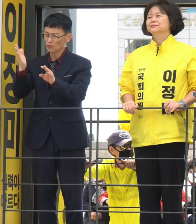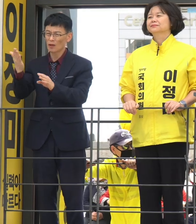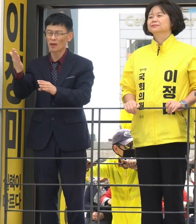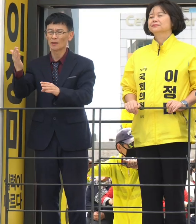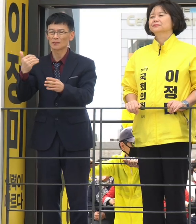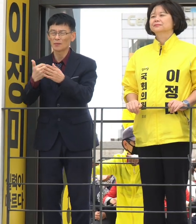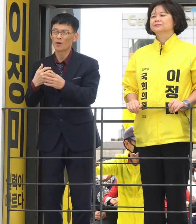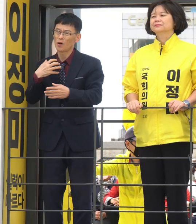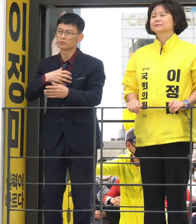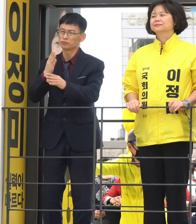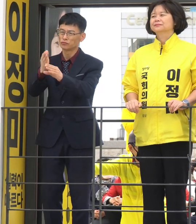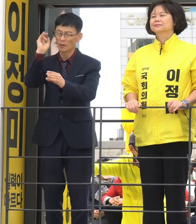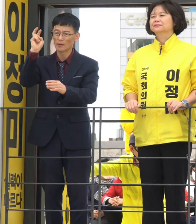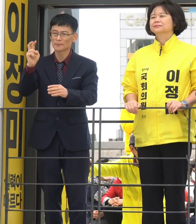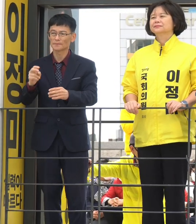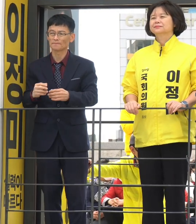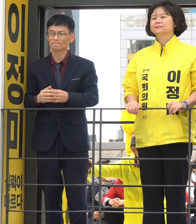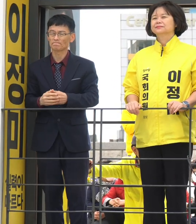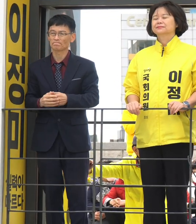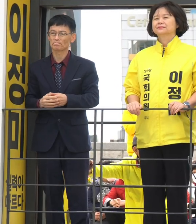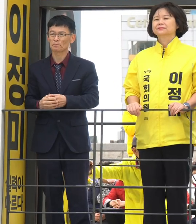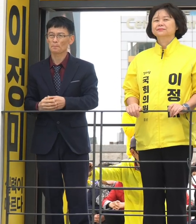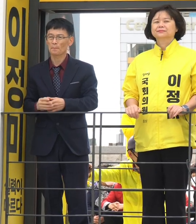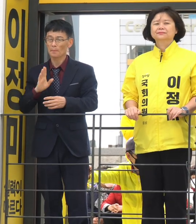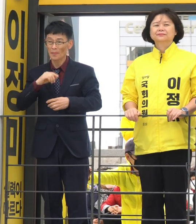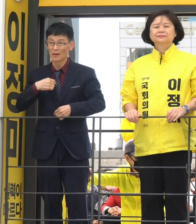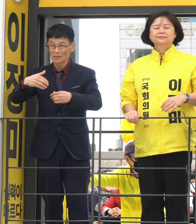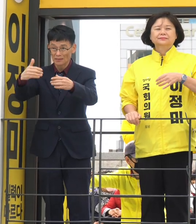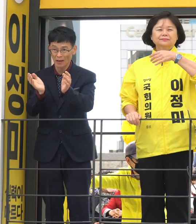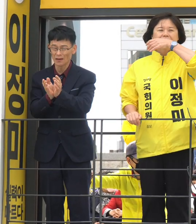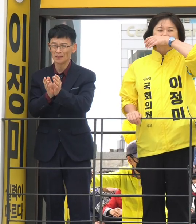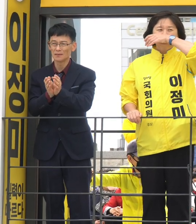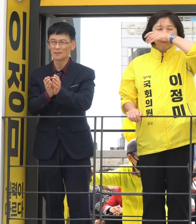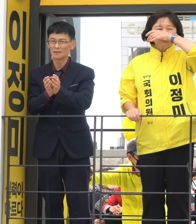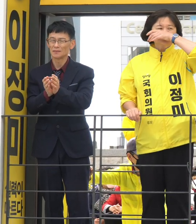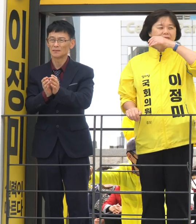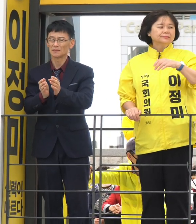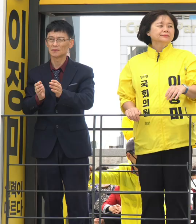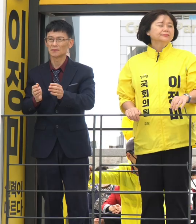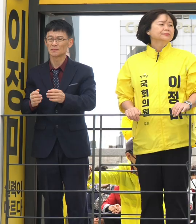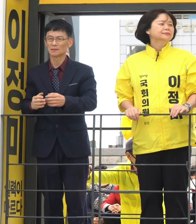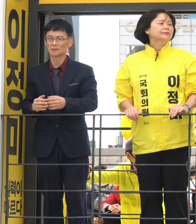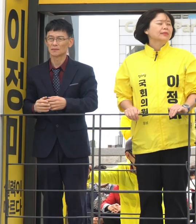않을까 걱정하고 있습니다. 정의당이